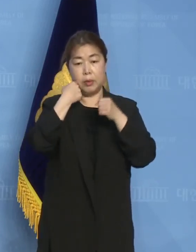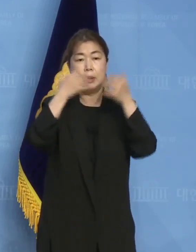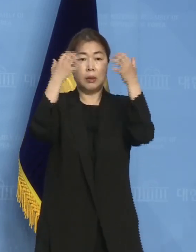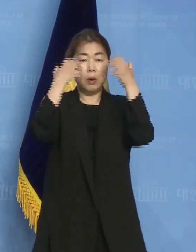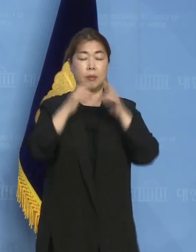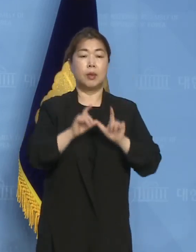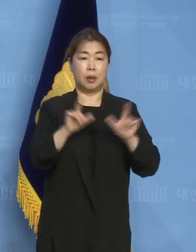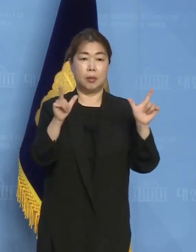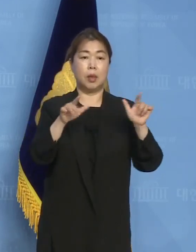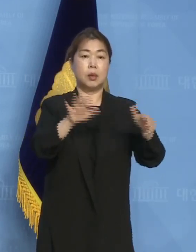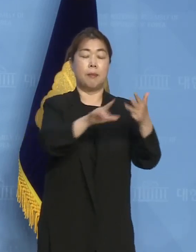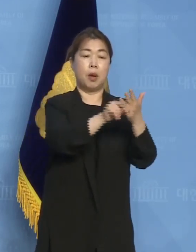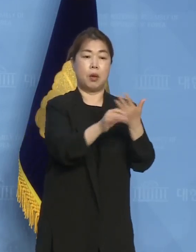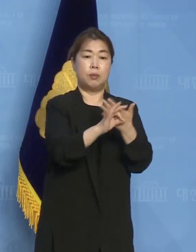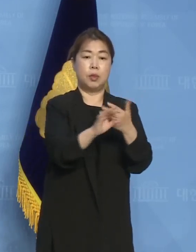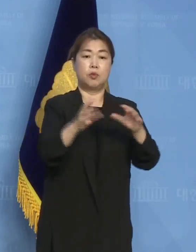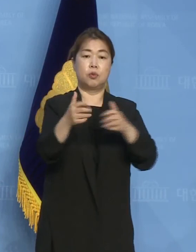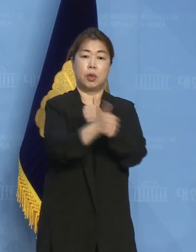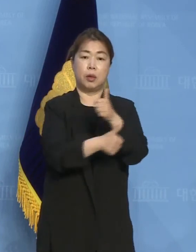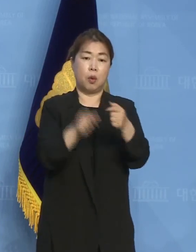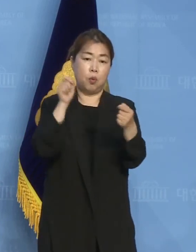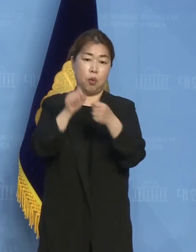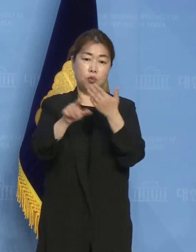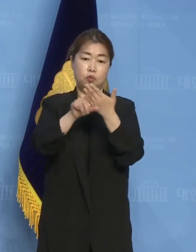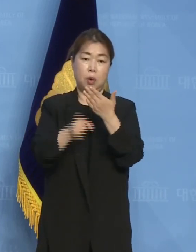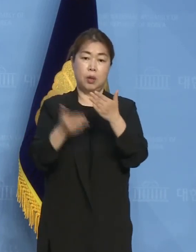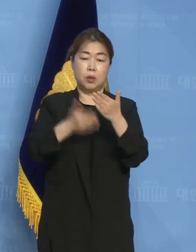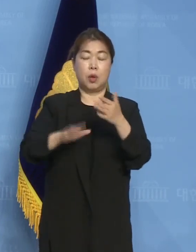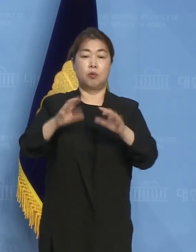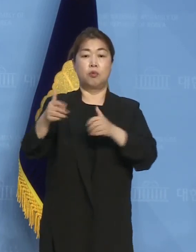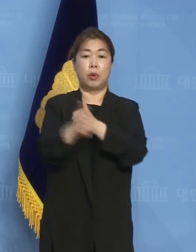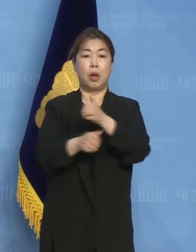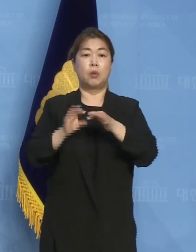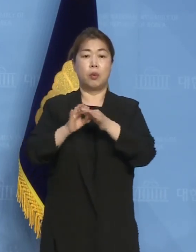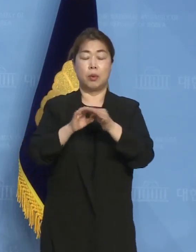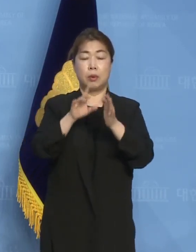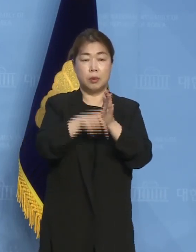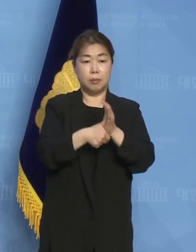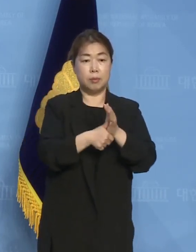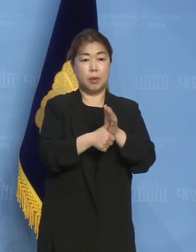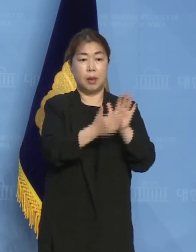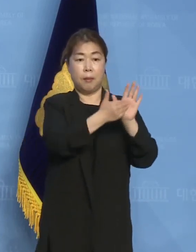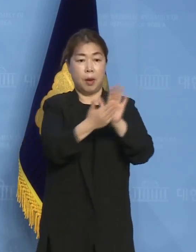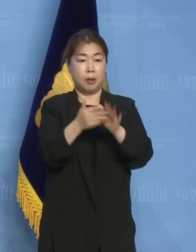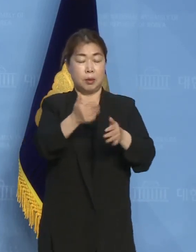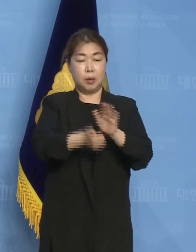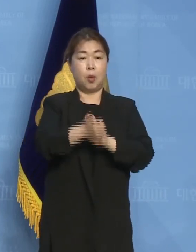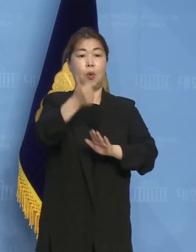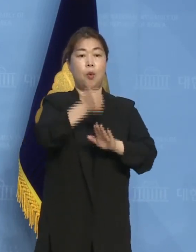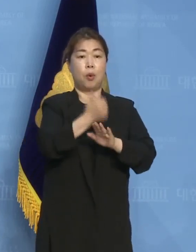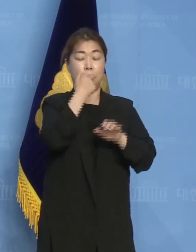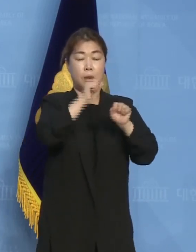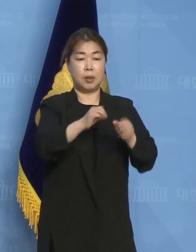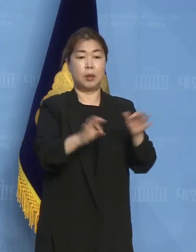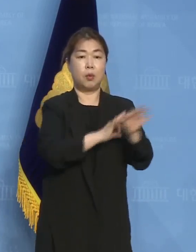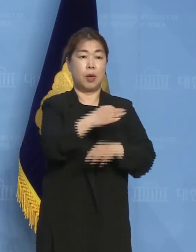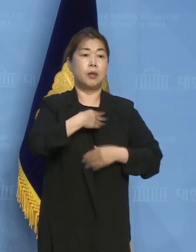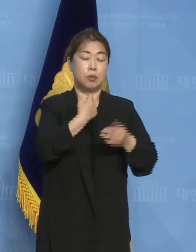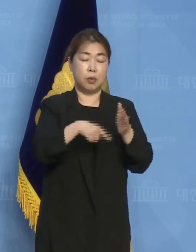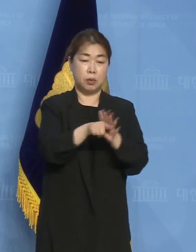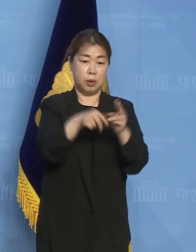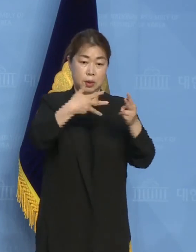여름입니다. 이번 8월 임시국회와 다가오는 9월 정기국회를 통해 방역의 성공과 민생경제 안정을 위한